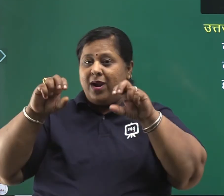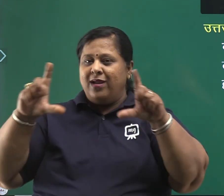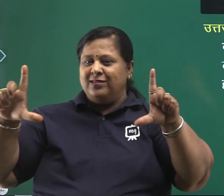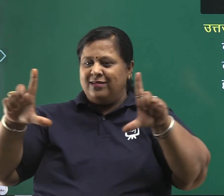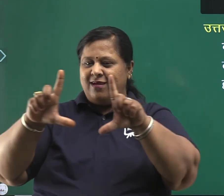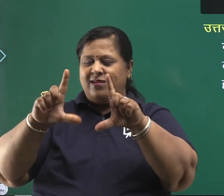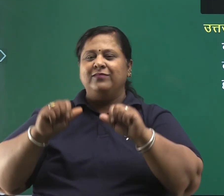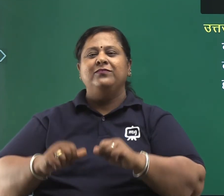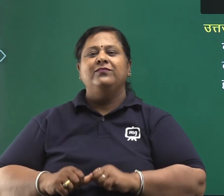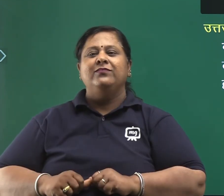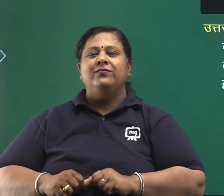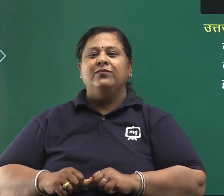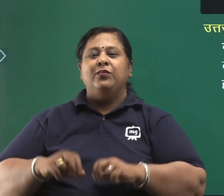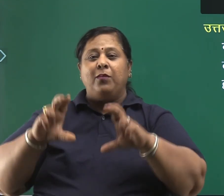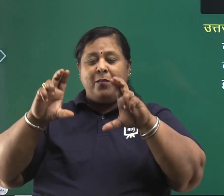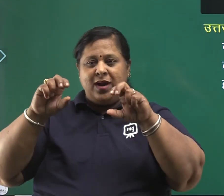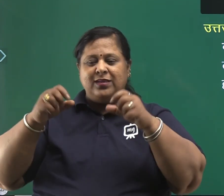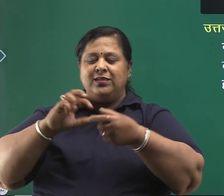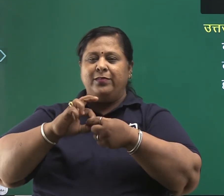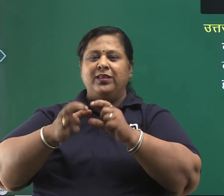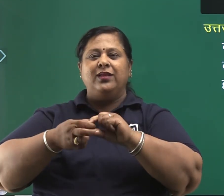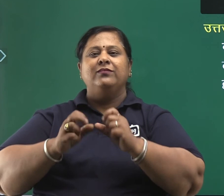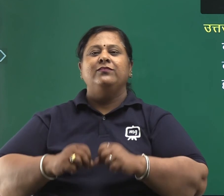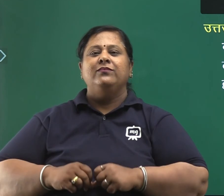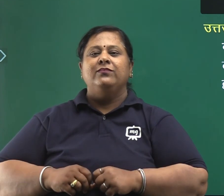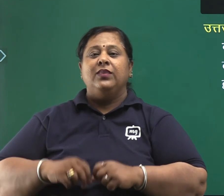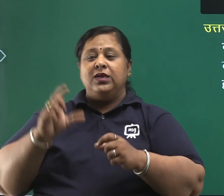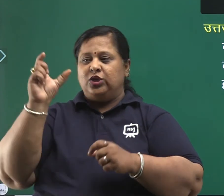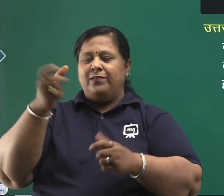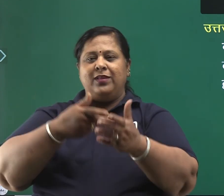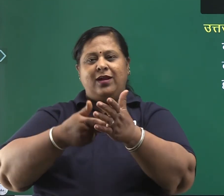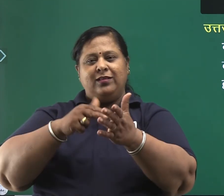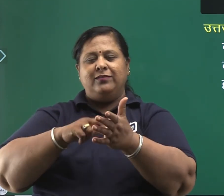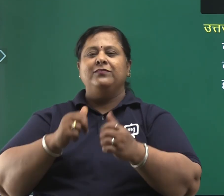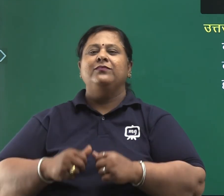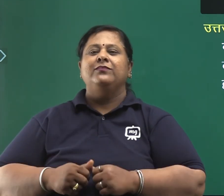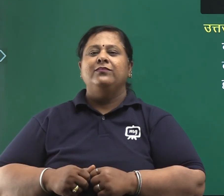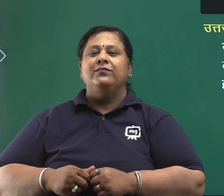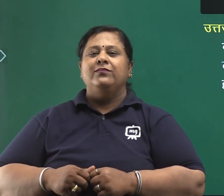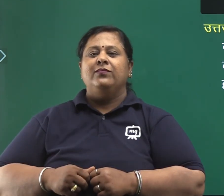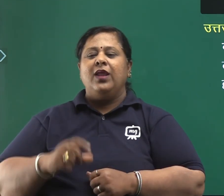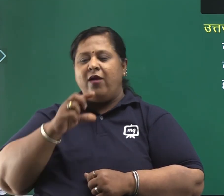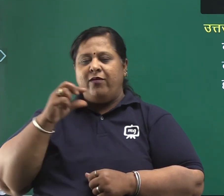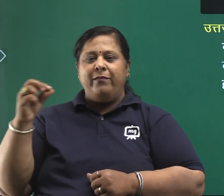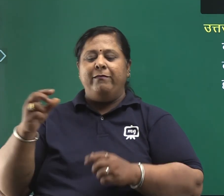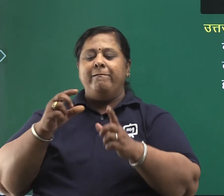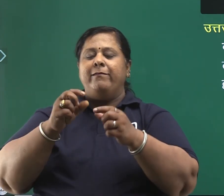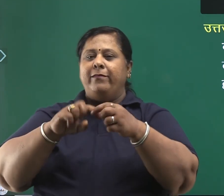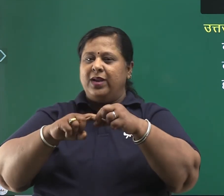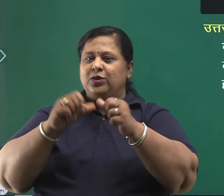सार, पाठ से संबंधित शब्दार्थ एवं प्रश्नोत्तर